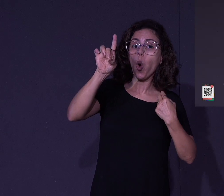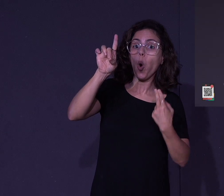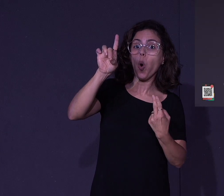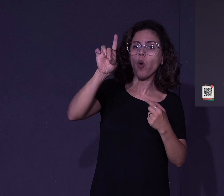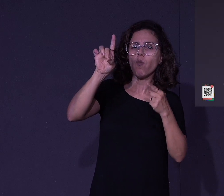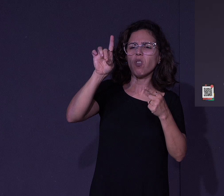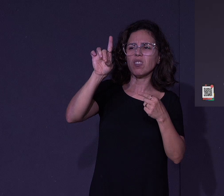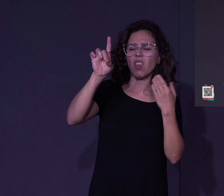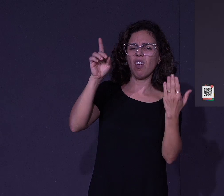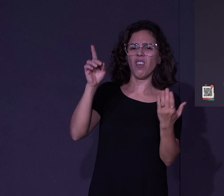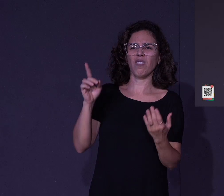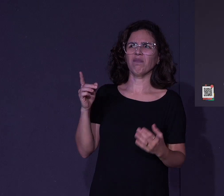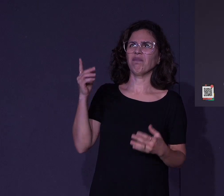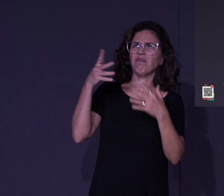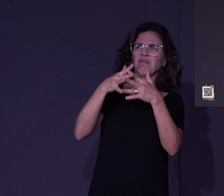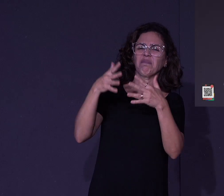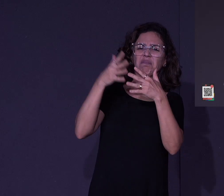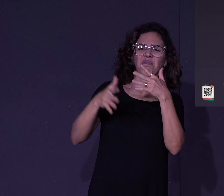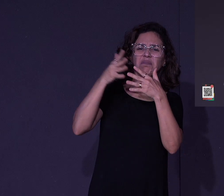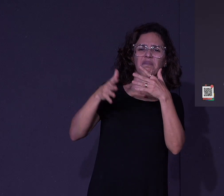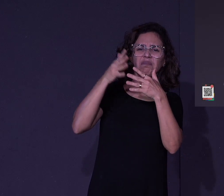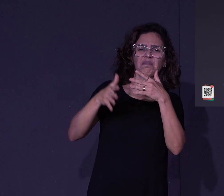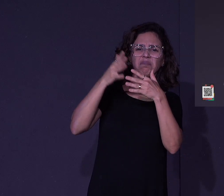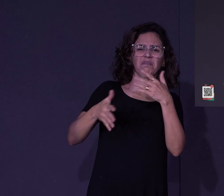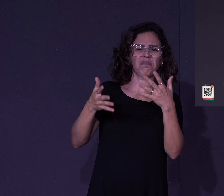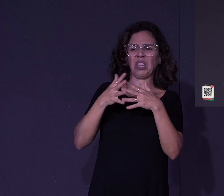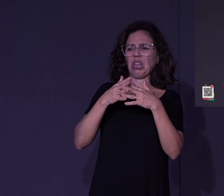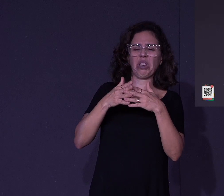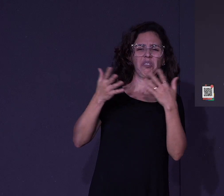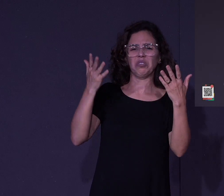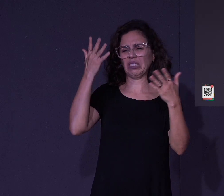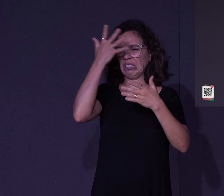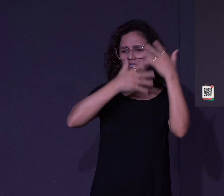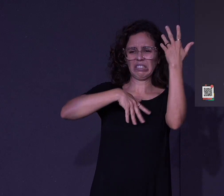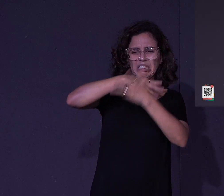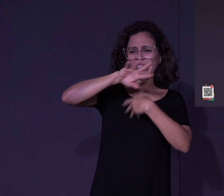Mas o texto fala ainda que é para se aproximar com confiança,